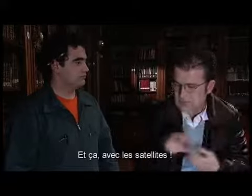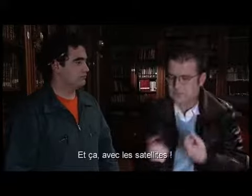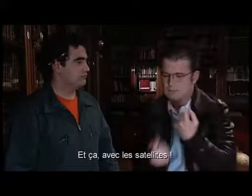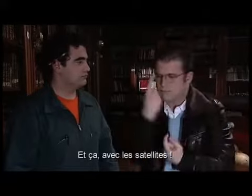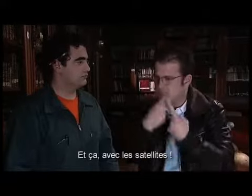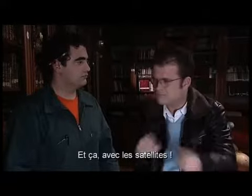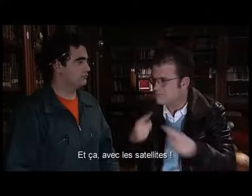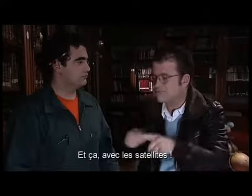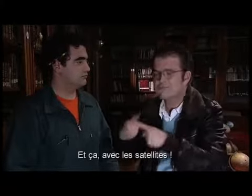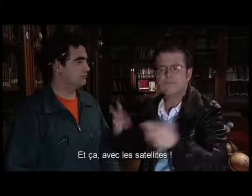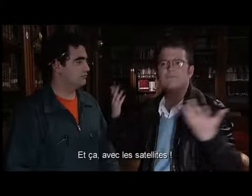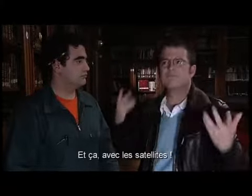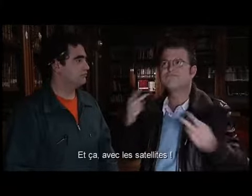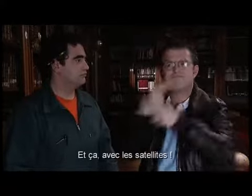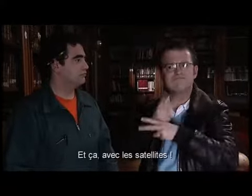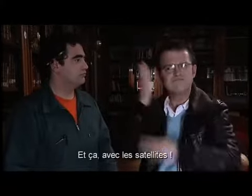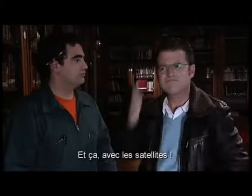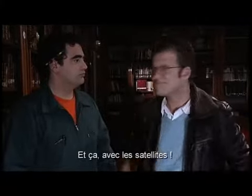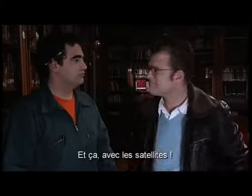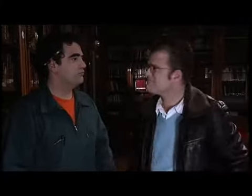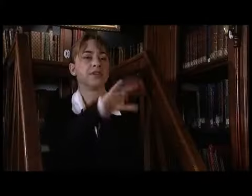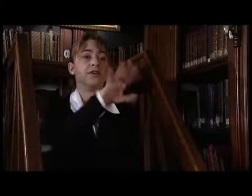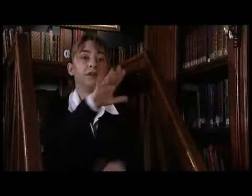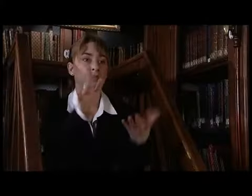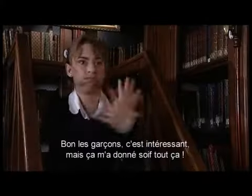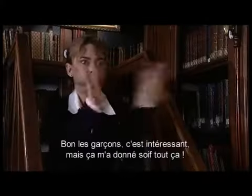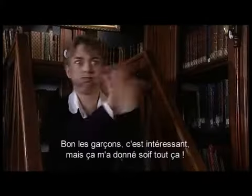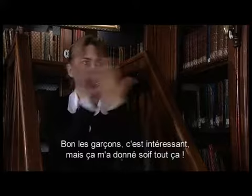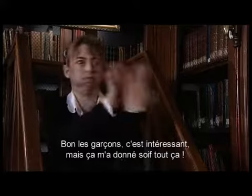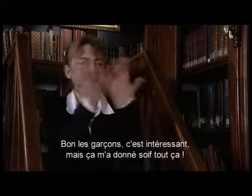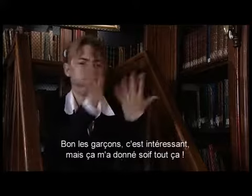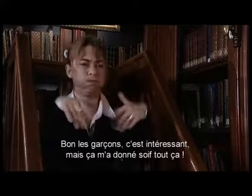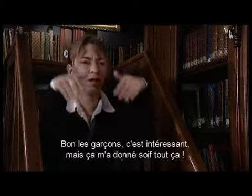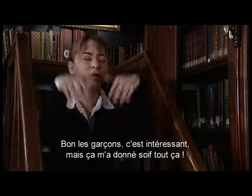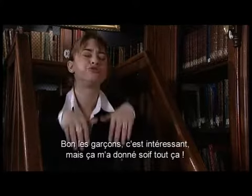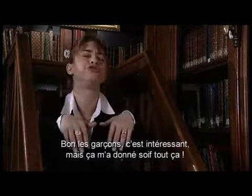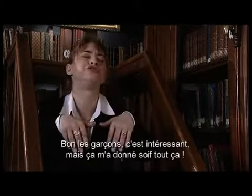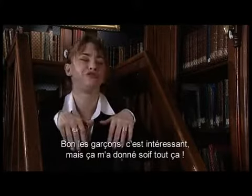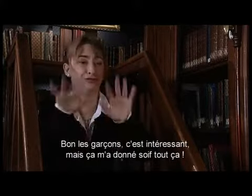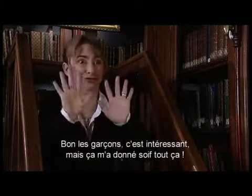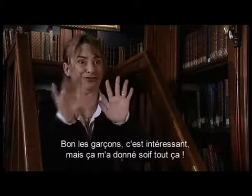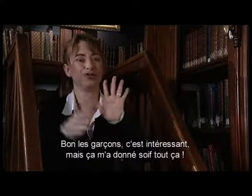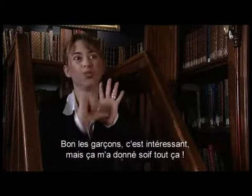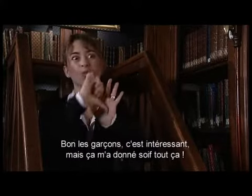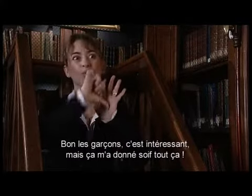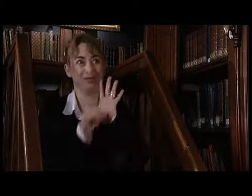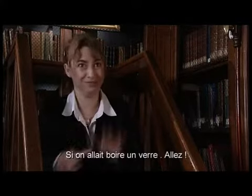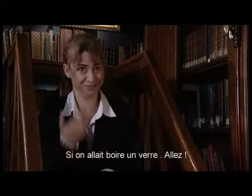ça, avec les satellites. Bon, les garçons, c'est intéressant, mais ça m'a donné soif tout ça. Si on allait boire un